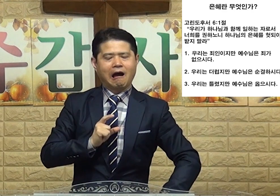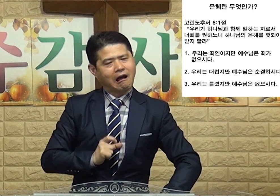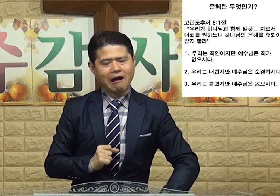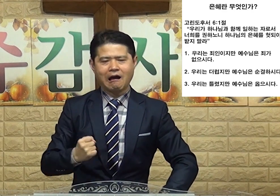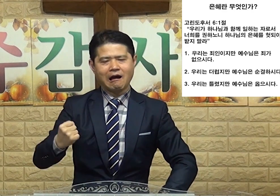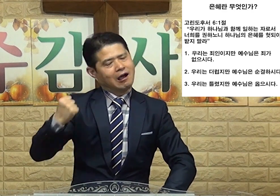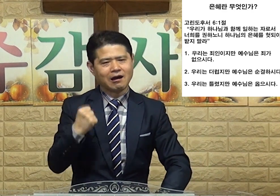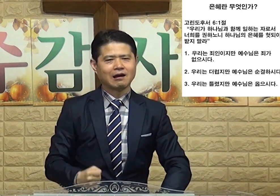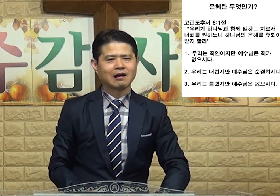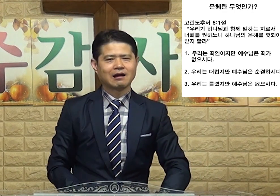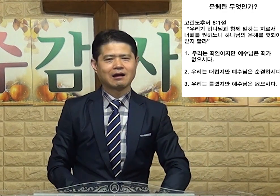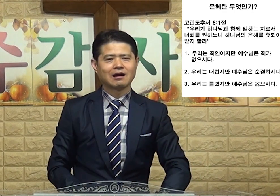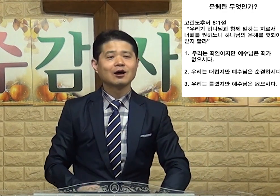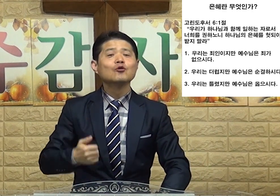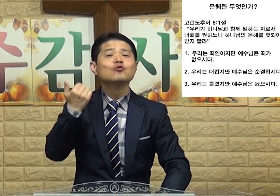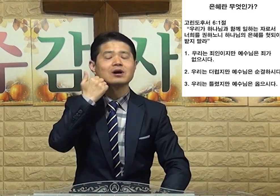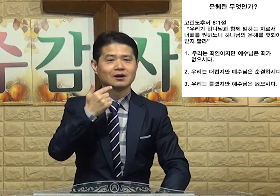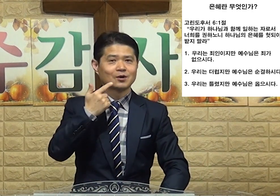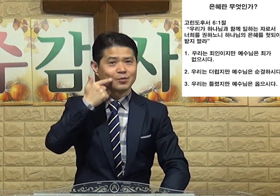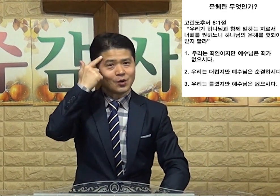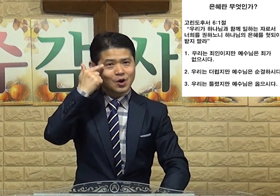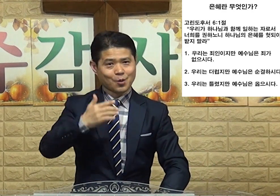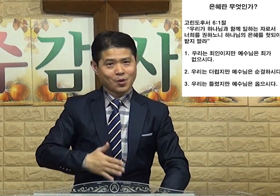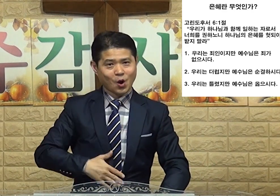자신의 마음에 이기심이 너무 가득한다는 것입니다.